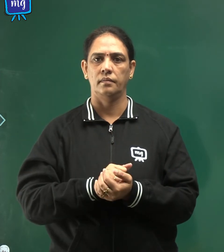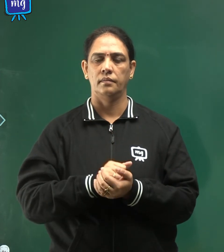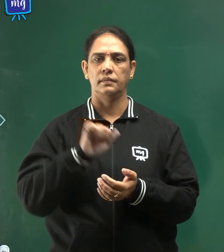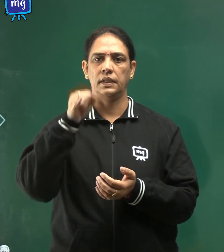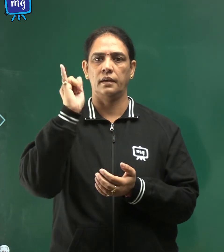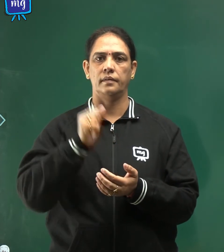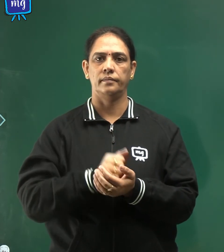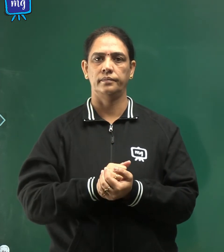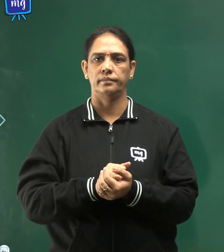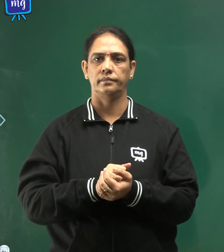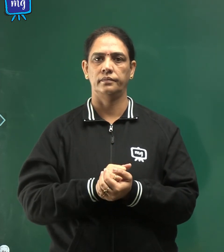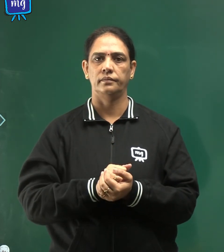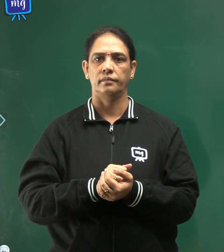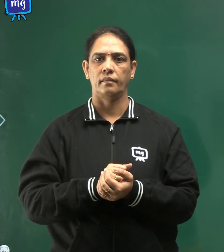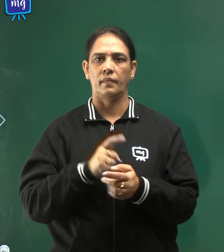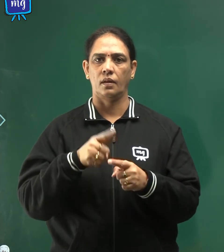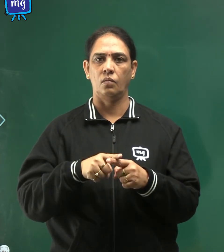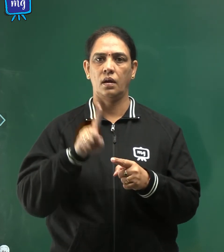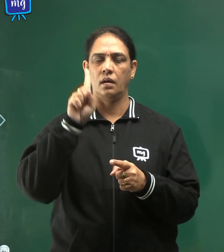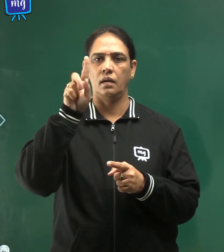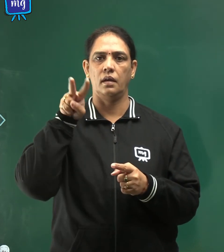6 गुणा 100